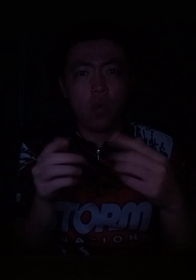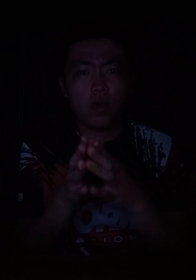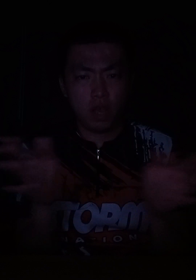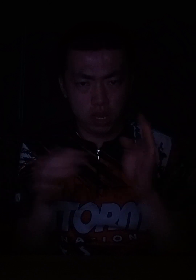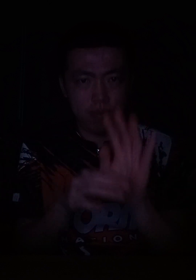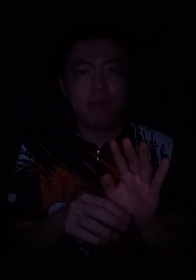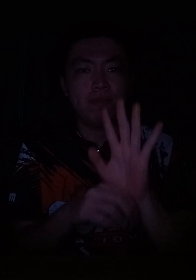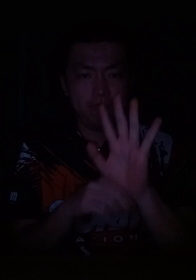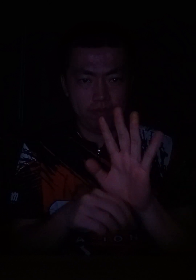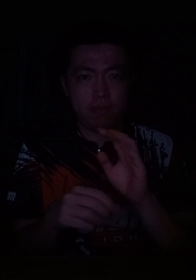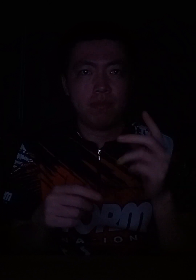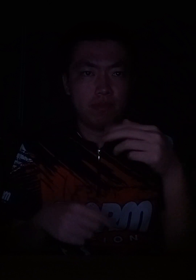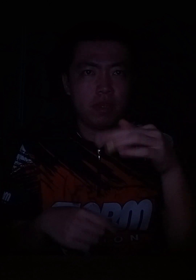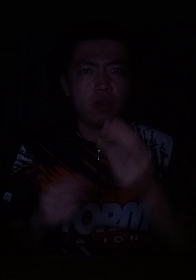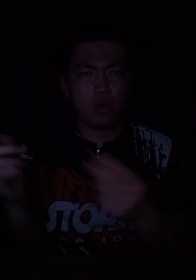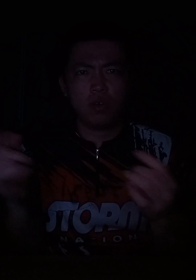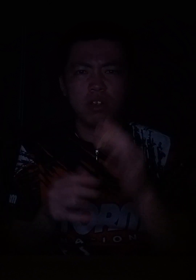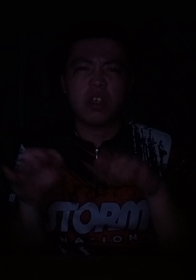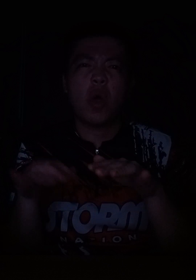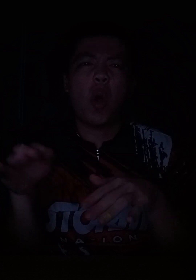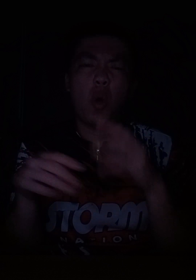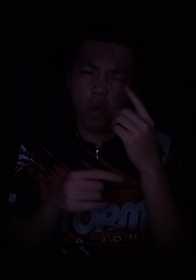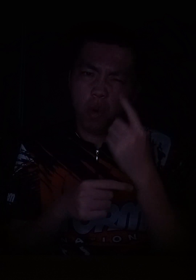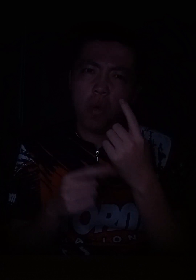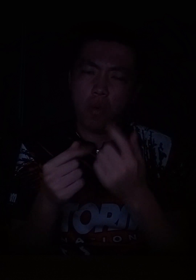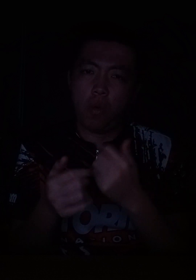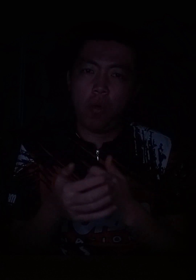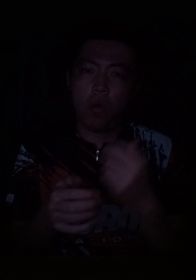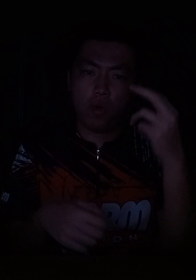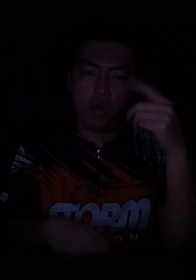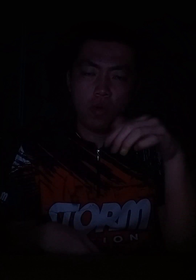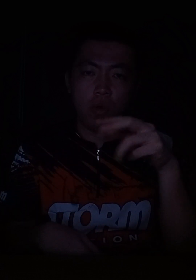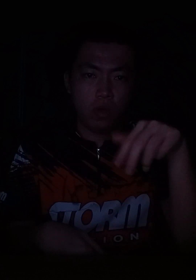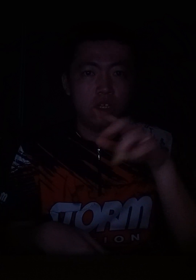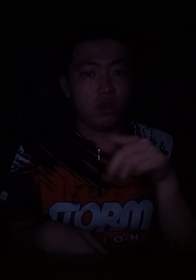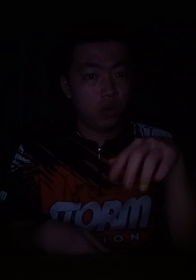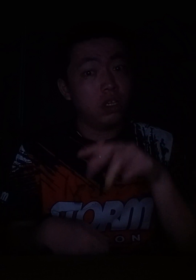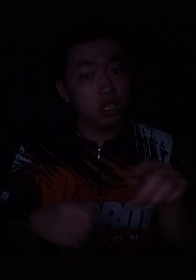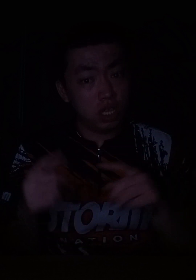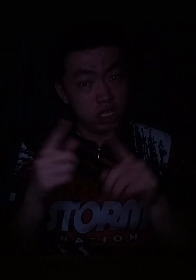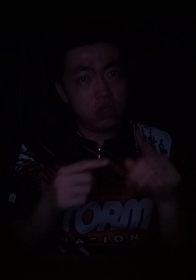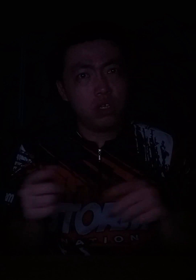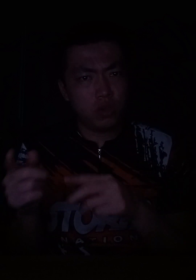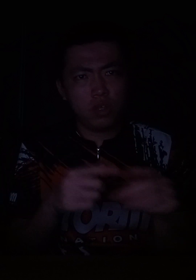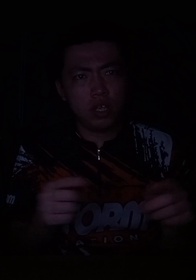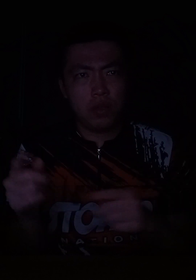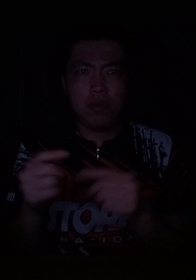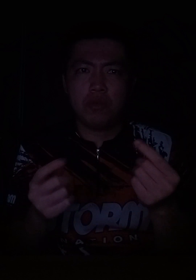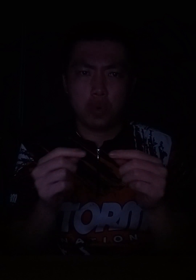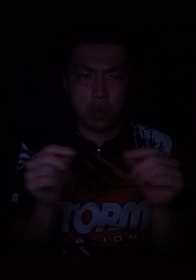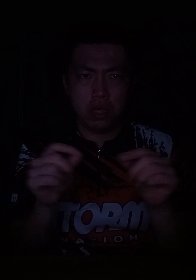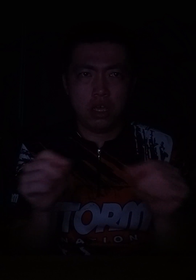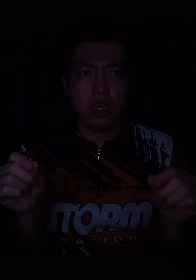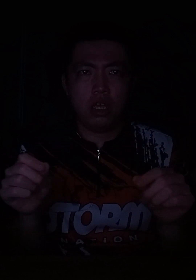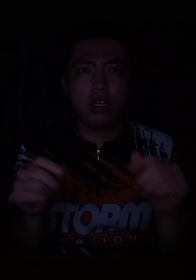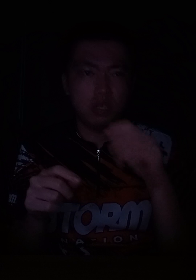개선하겠다고 밝혔지만 속도는 더딥니다. 교체 대상 노후 전동차는 전체 전동차의 절반가량인